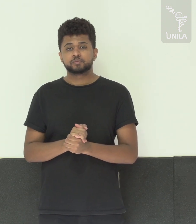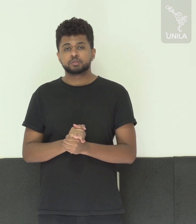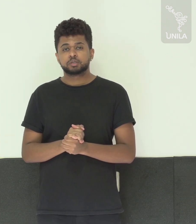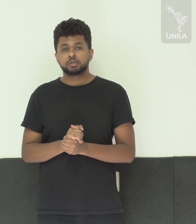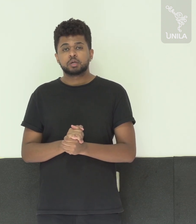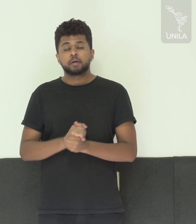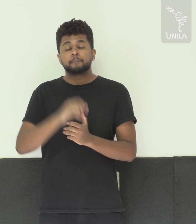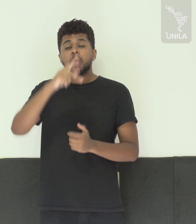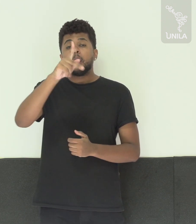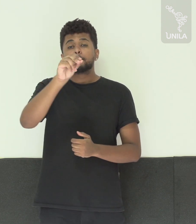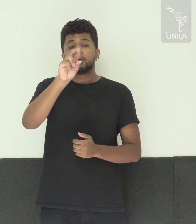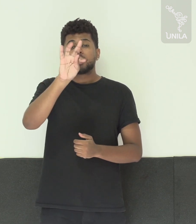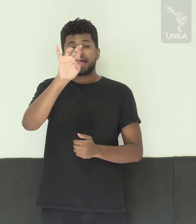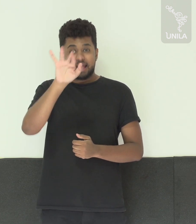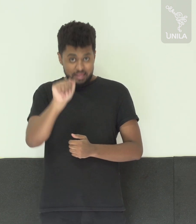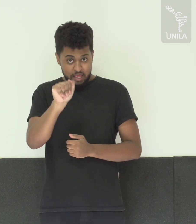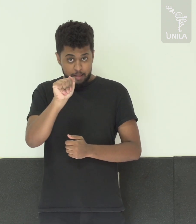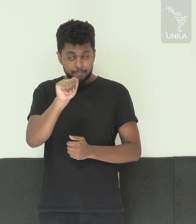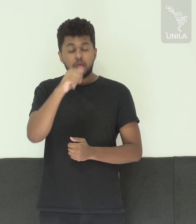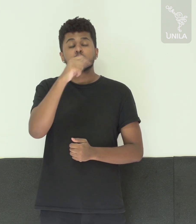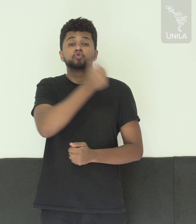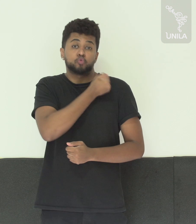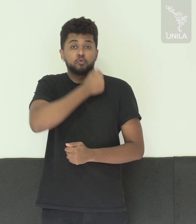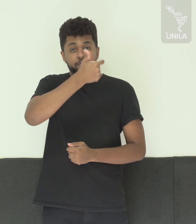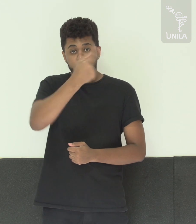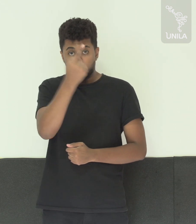Conforme portaria normativa número